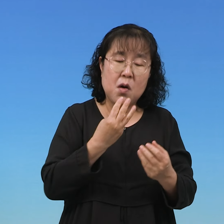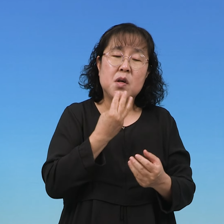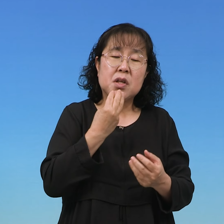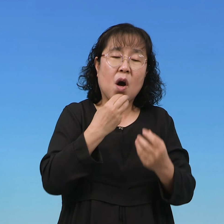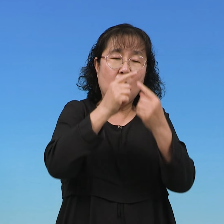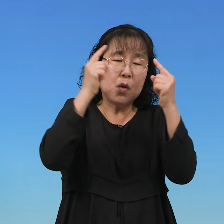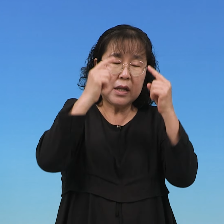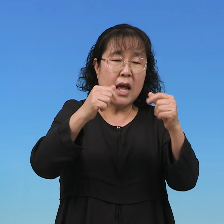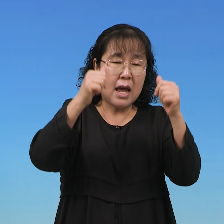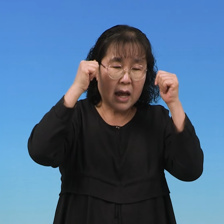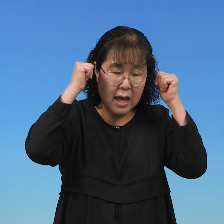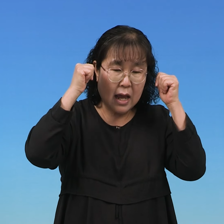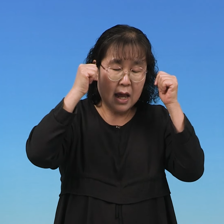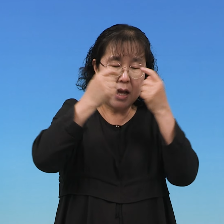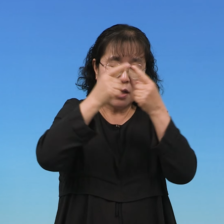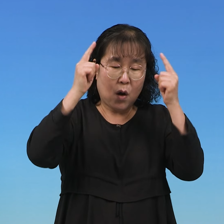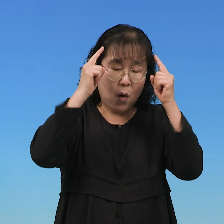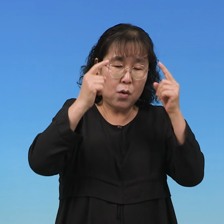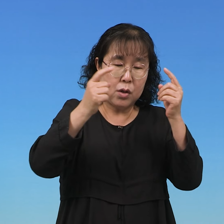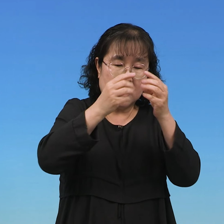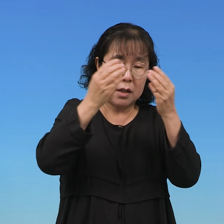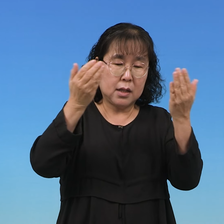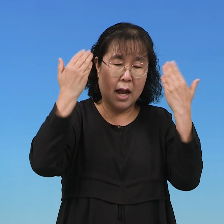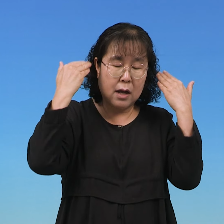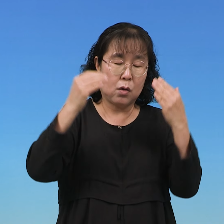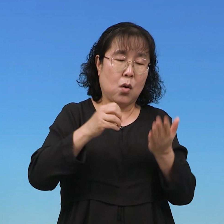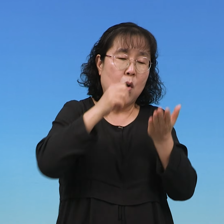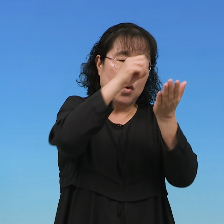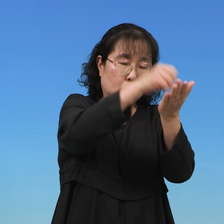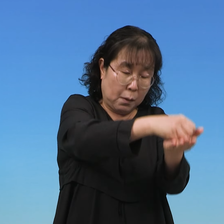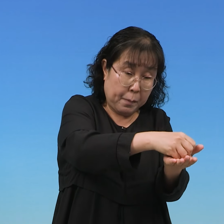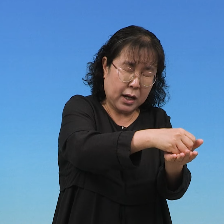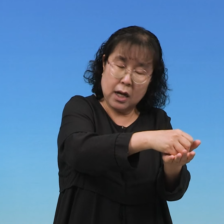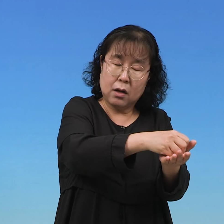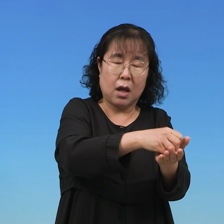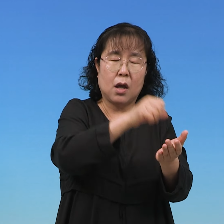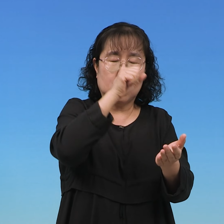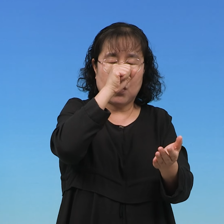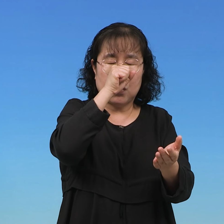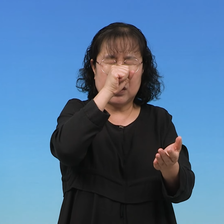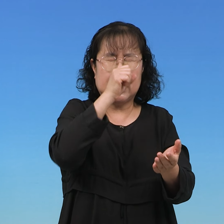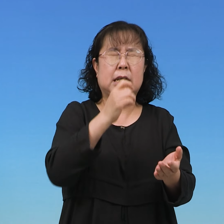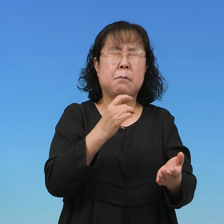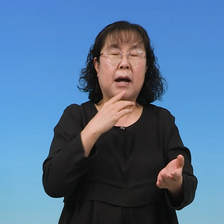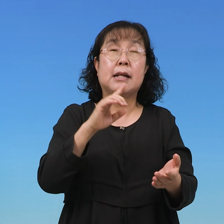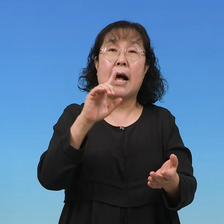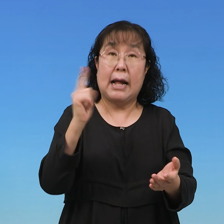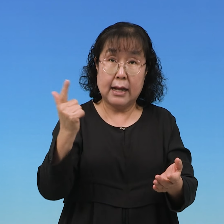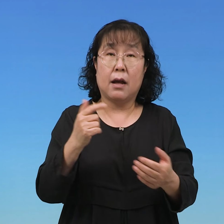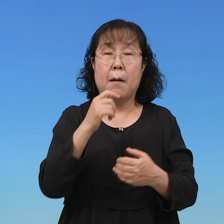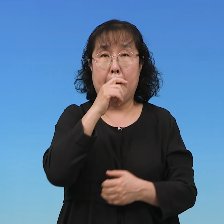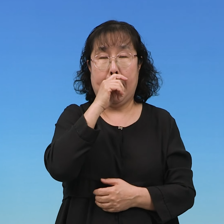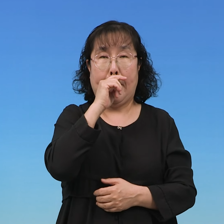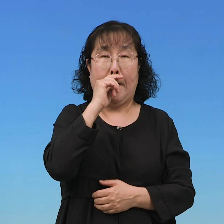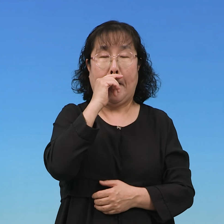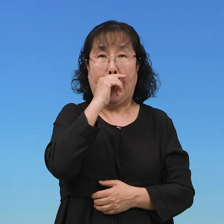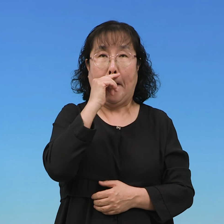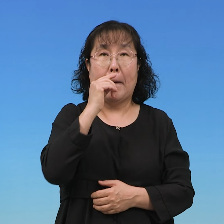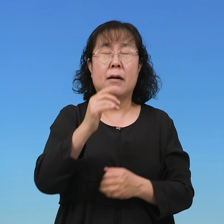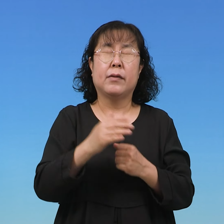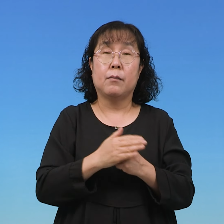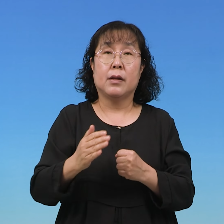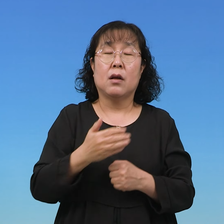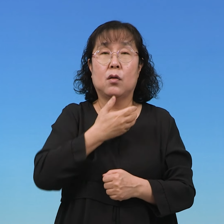거예요. 같이 꿈꾸자는 겁니다. 이런 의미에서 저는요, 오늘 그 요셉의 인생을 제가 좀 묵상을 하는